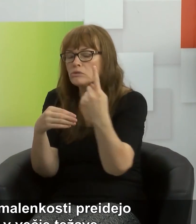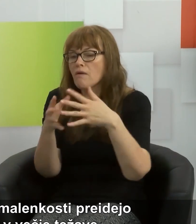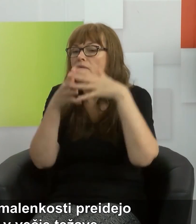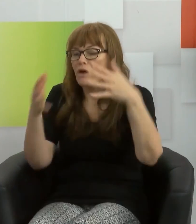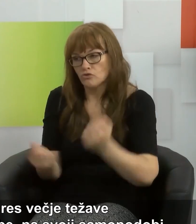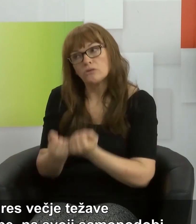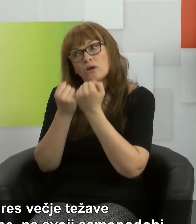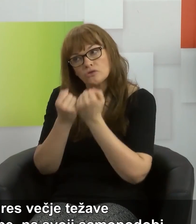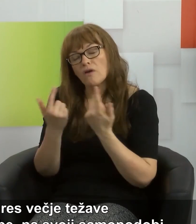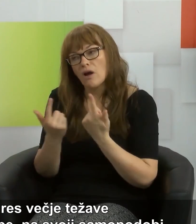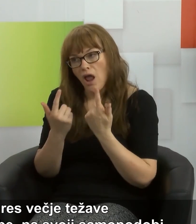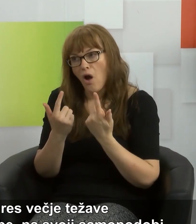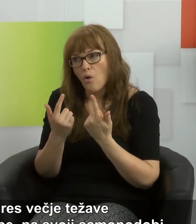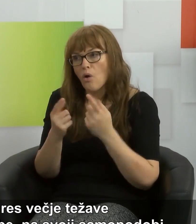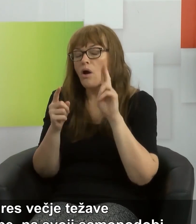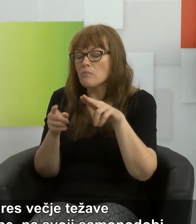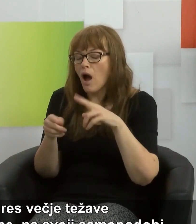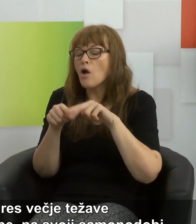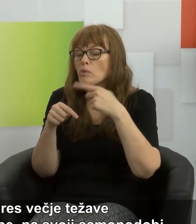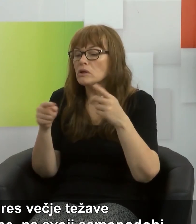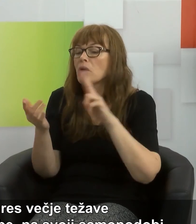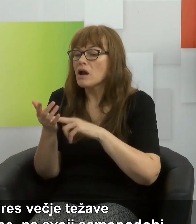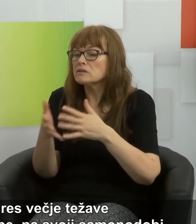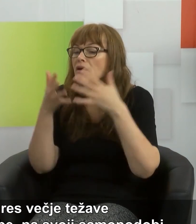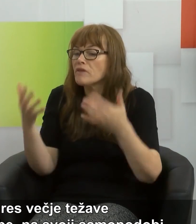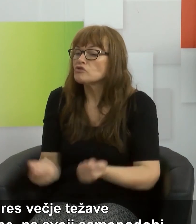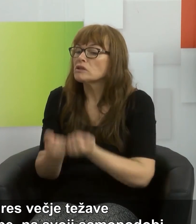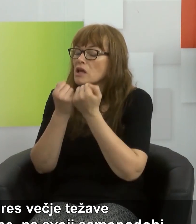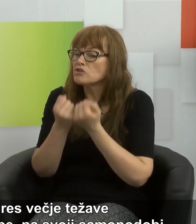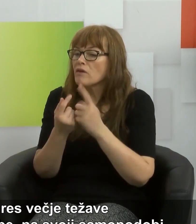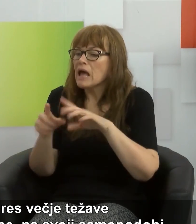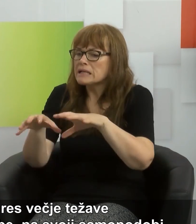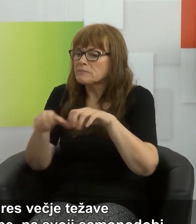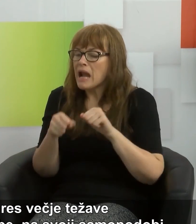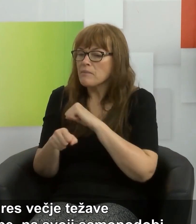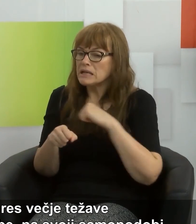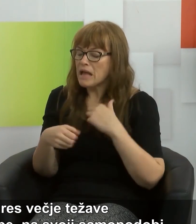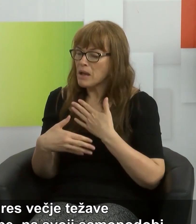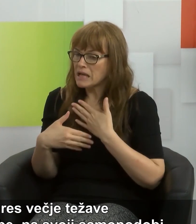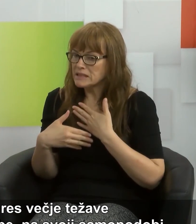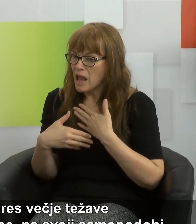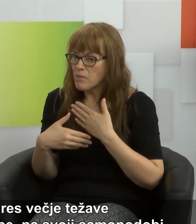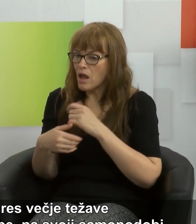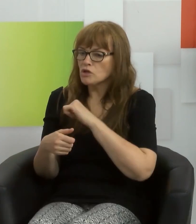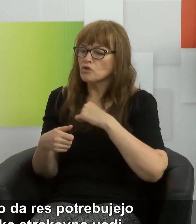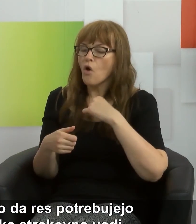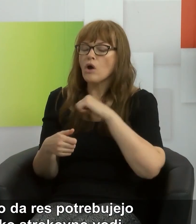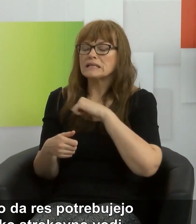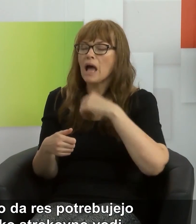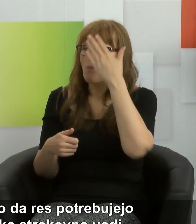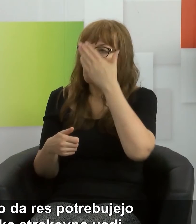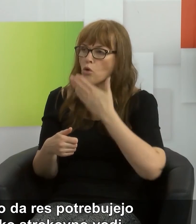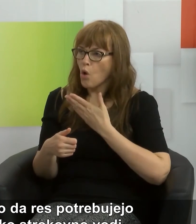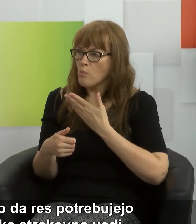večje težave. Se pravi, da imajo res večje težave na sprejemanju samega sebe, na svoji samopodobi, v